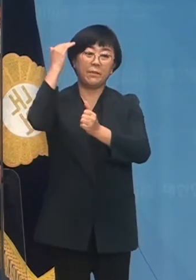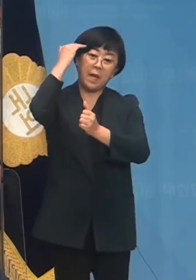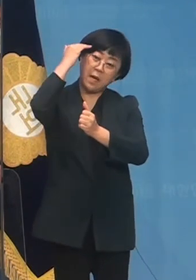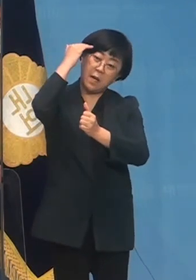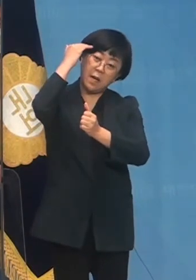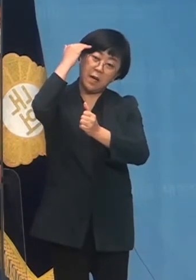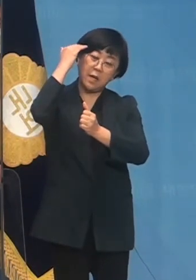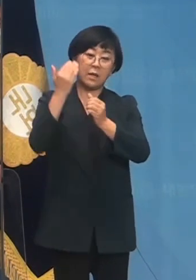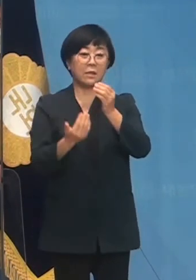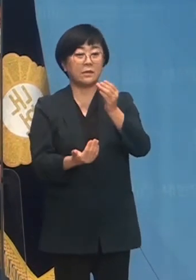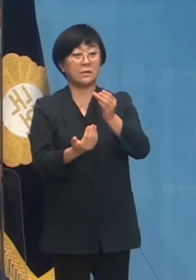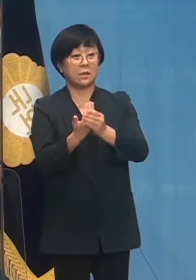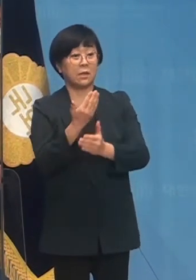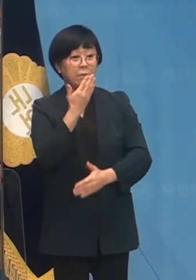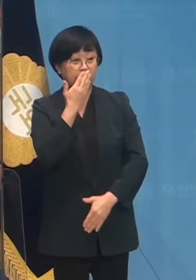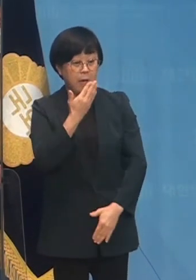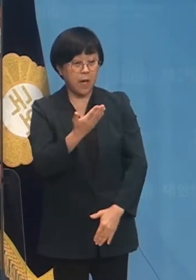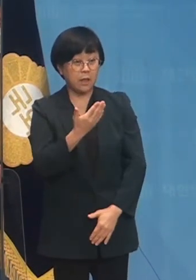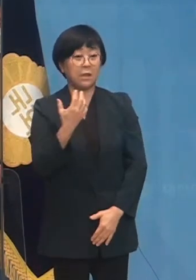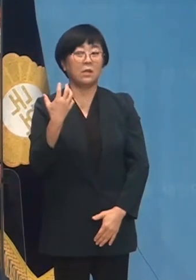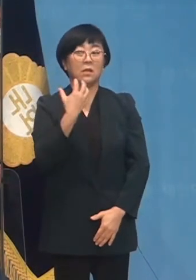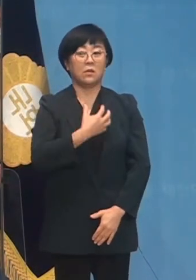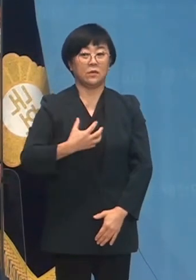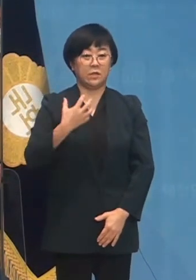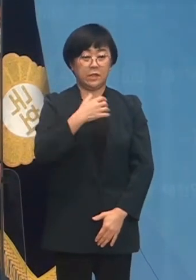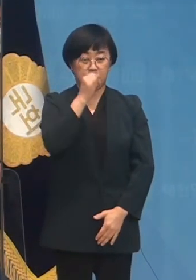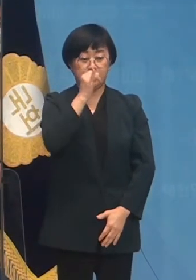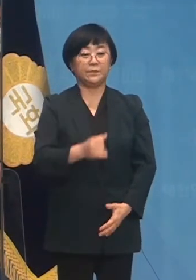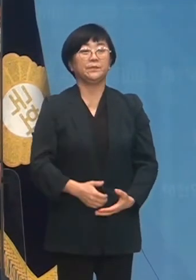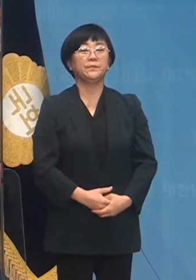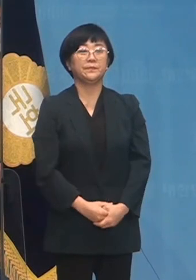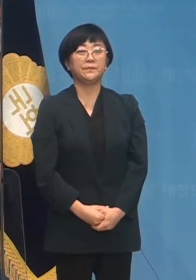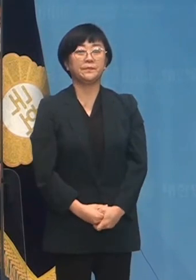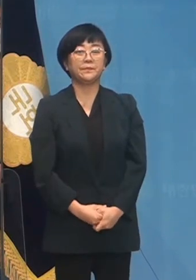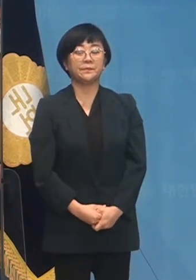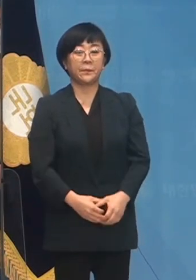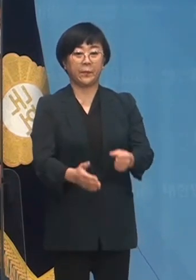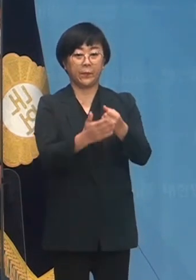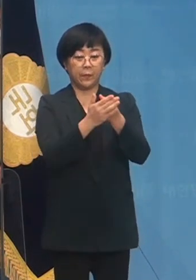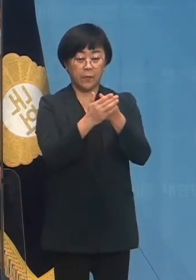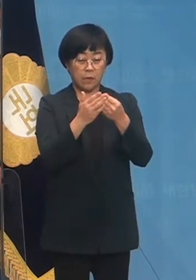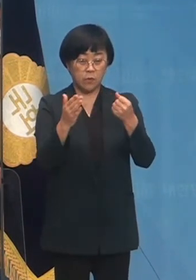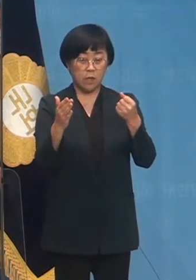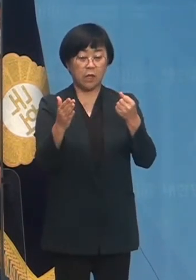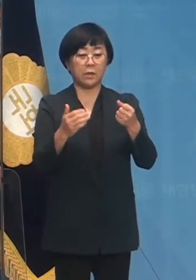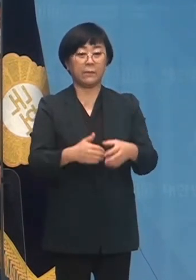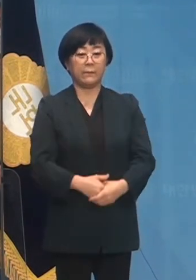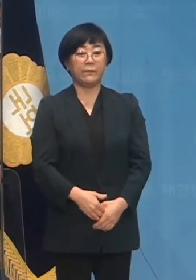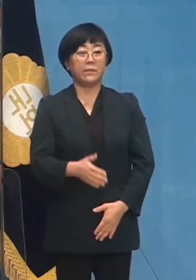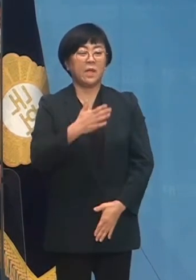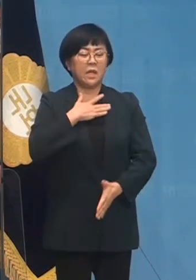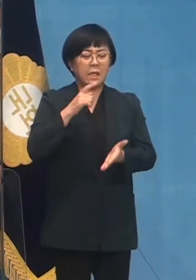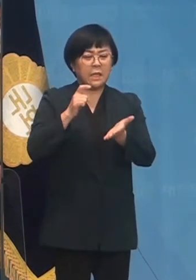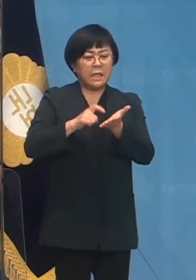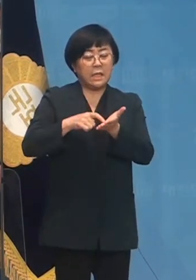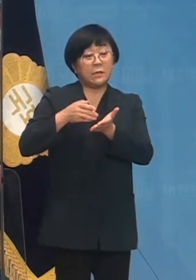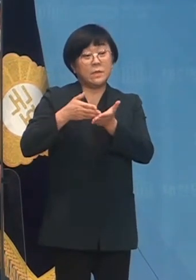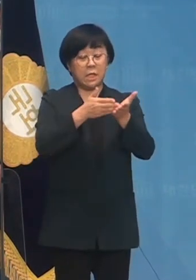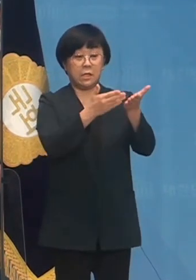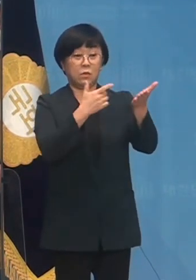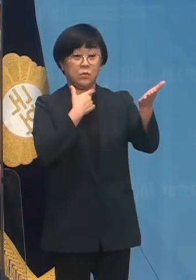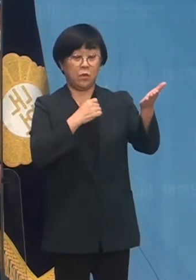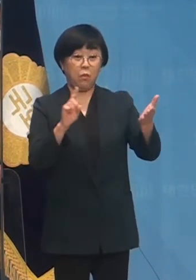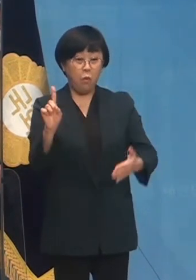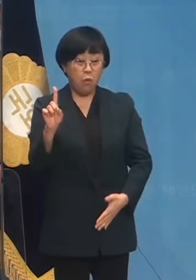일이 생길 수도 있겠다는 우려가 있습니다. 그래서 제가 긴급 제안을 드리려고